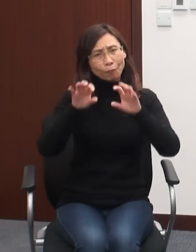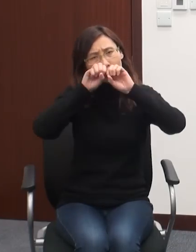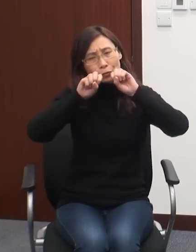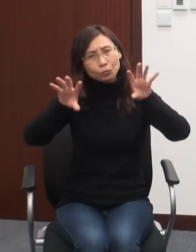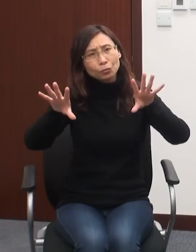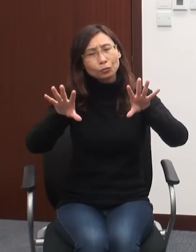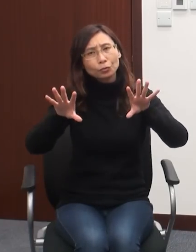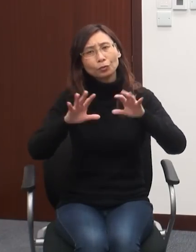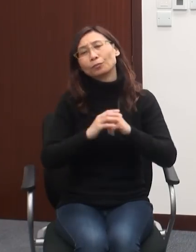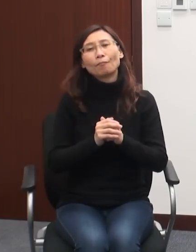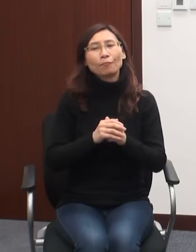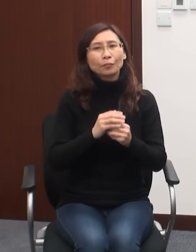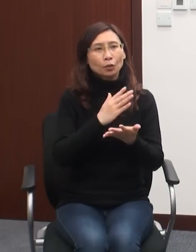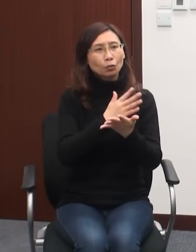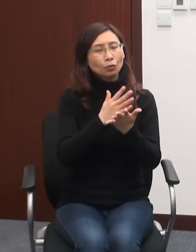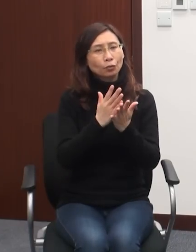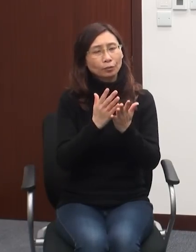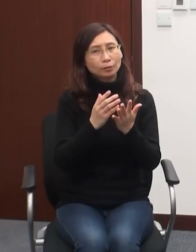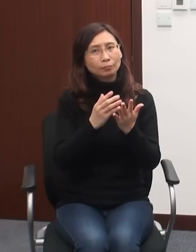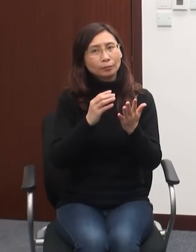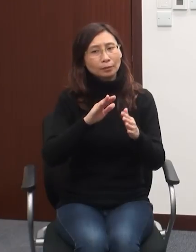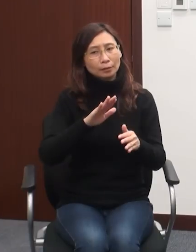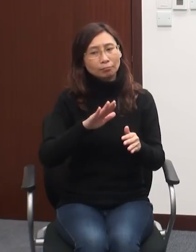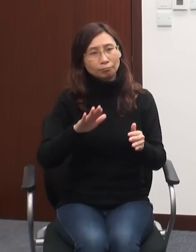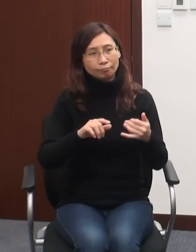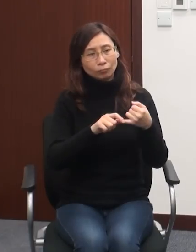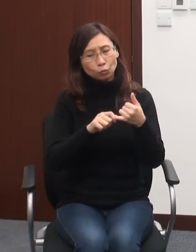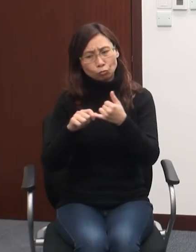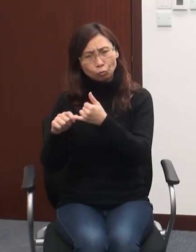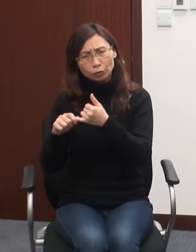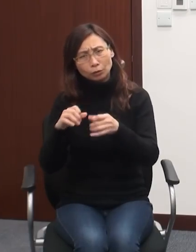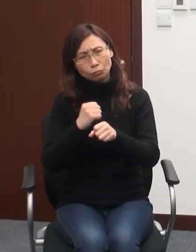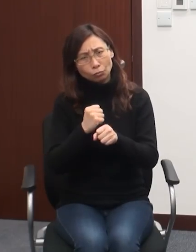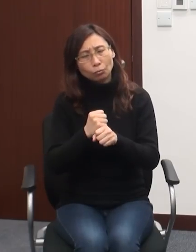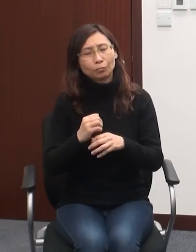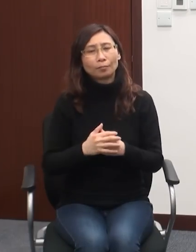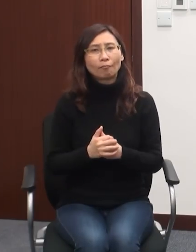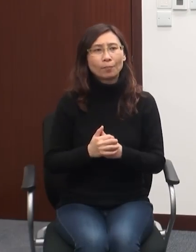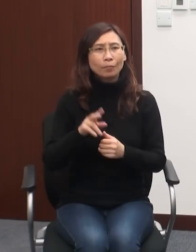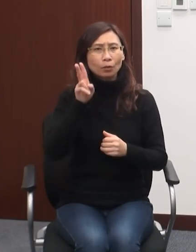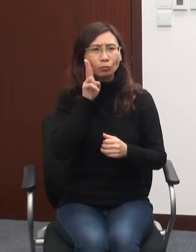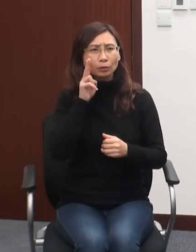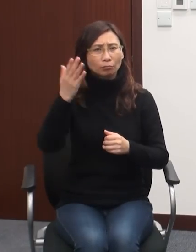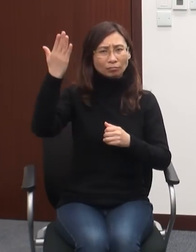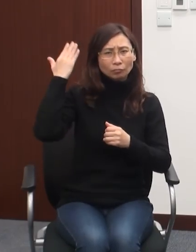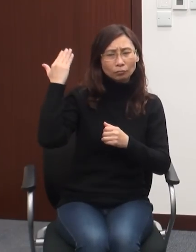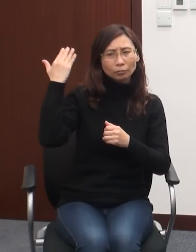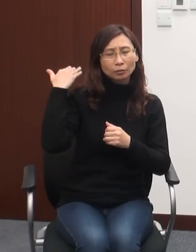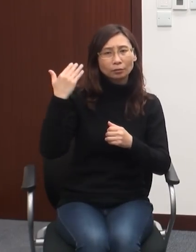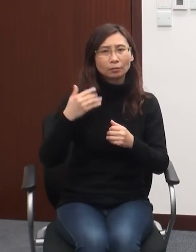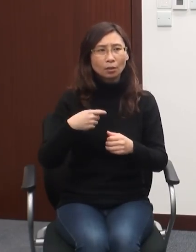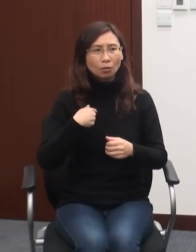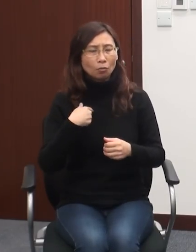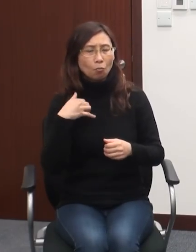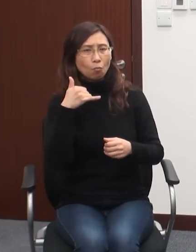咧，即係個 declaration 咧，係遲啲去做，咁就好似上一次